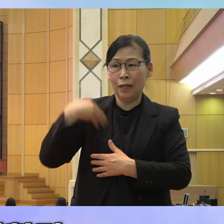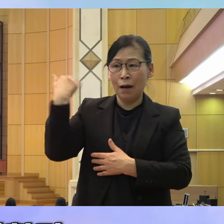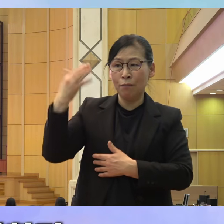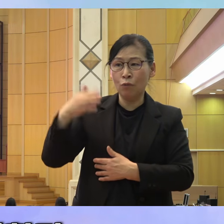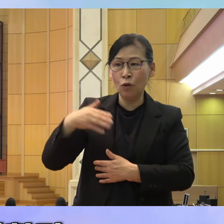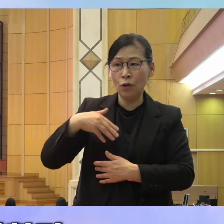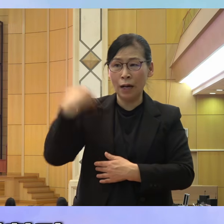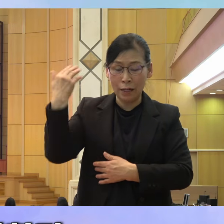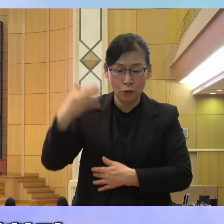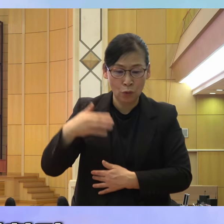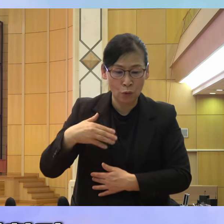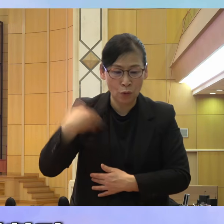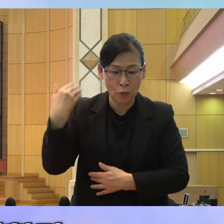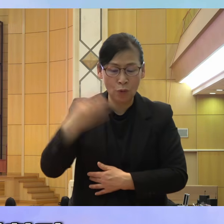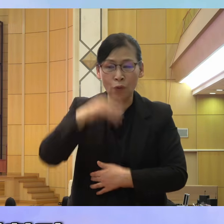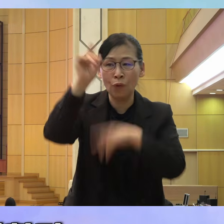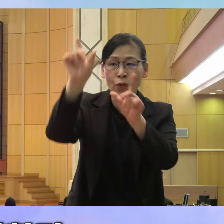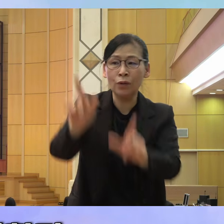우리는 난 몰라요.